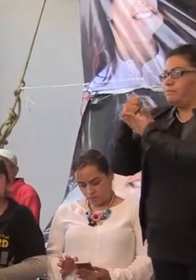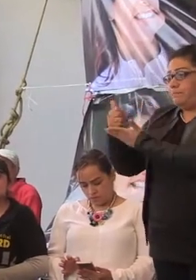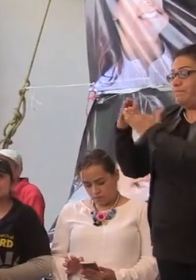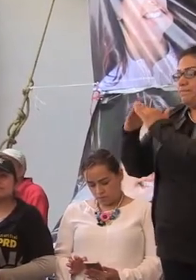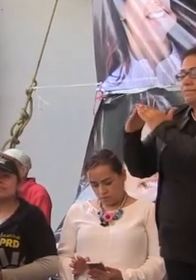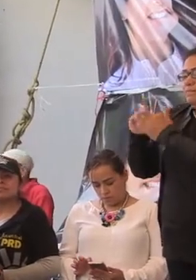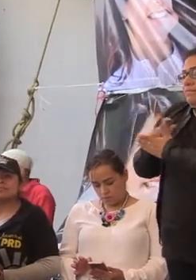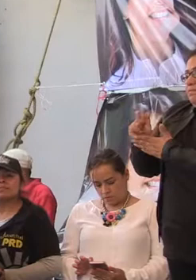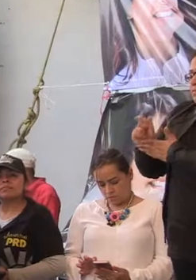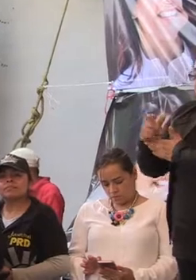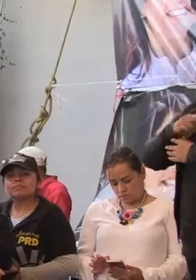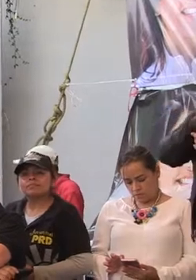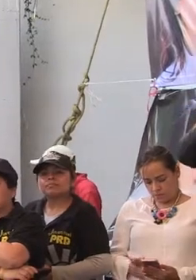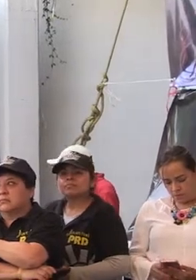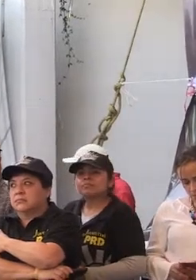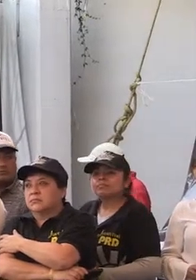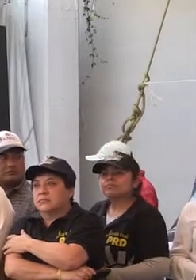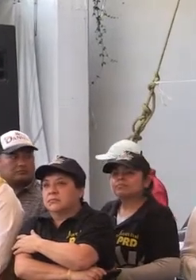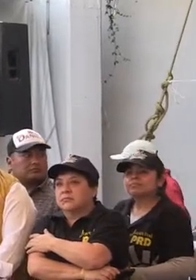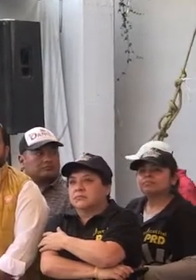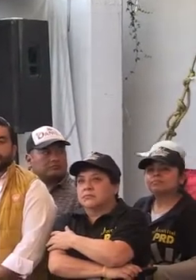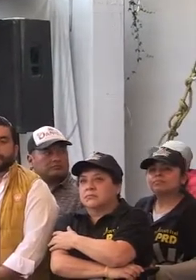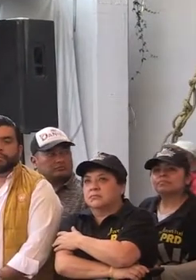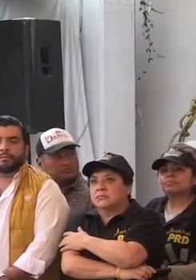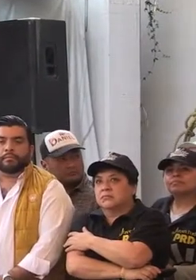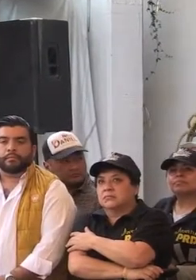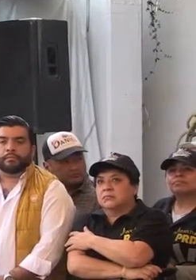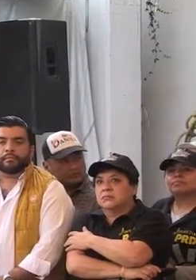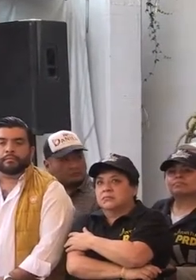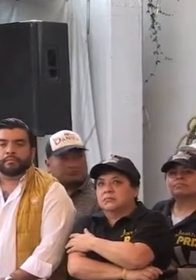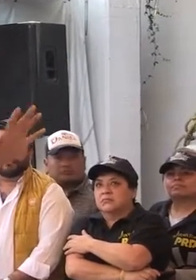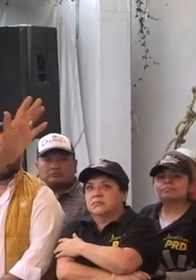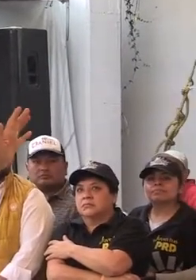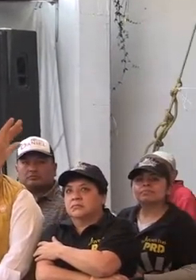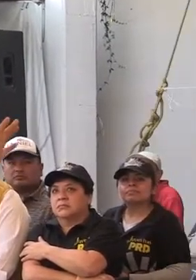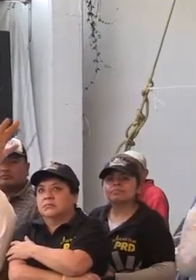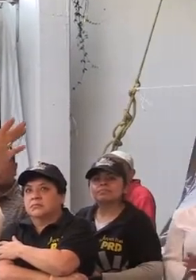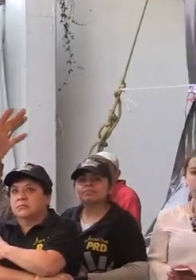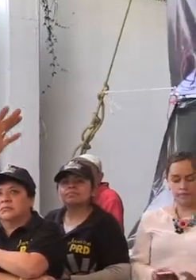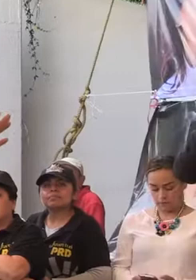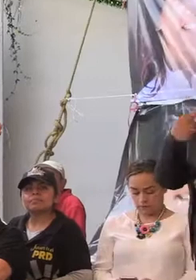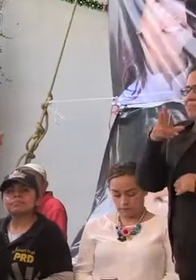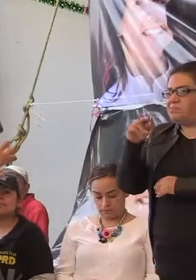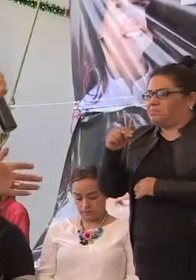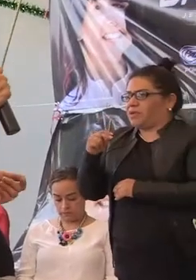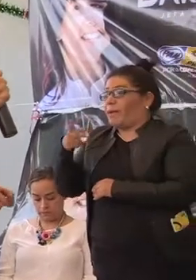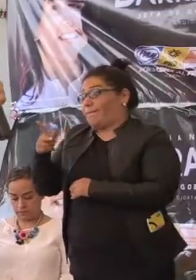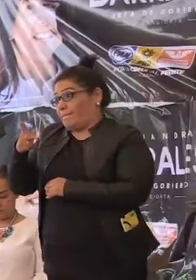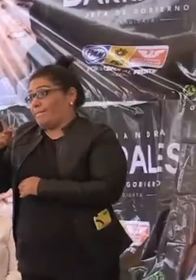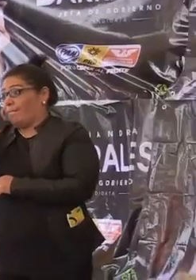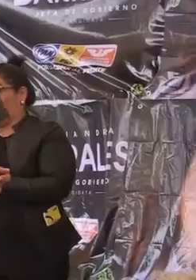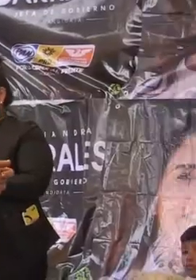casa. Nunca dejé la escuela. Me dijeron que no fuera a la escuela porque yo era mujer, y no lo iba a necesitar. Pero vean